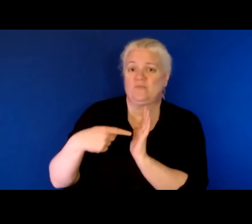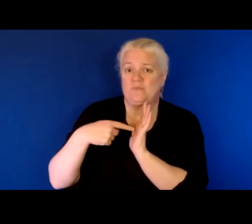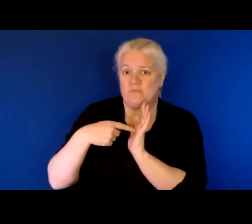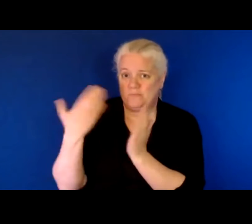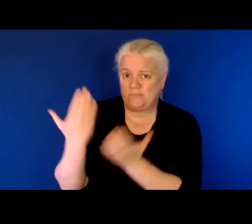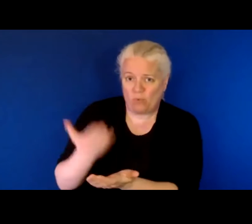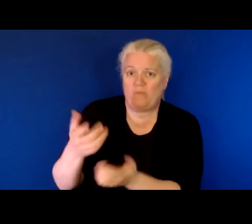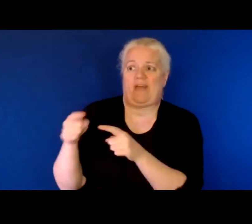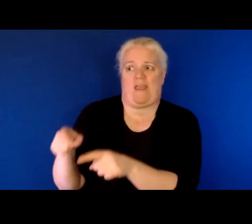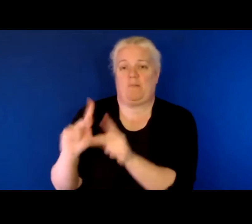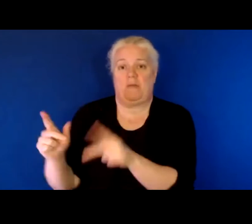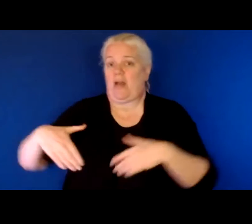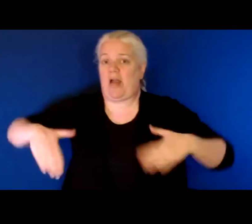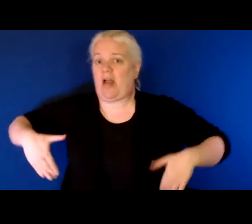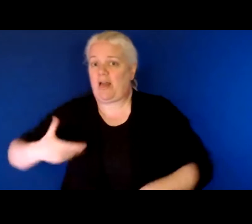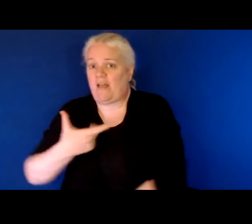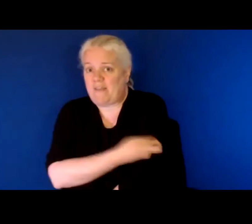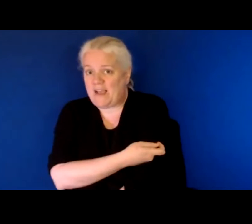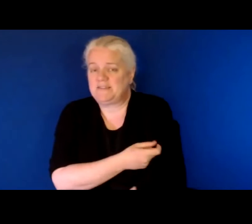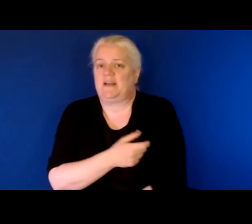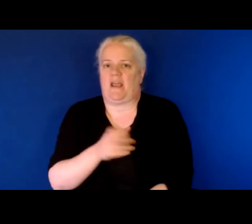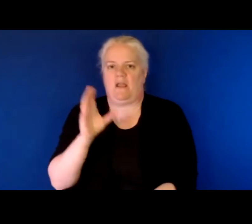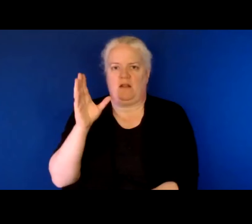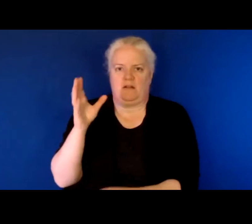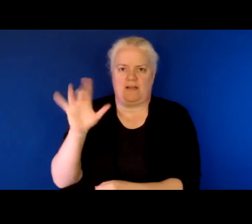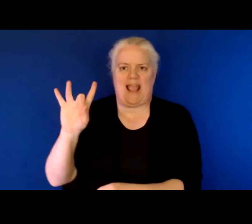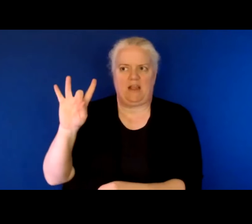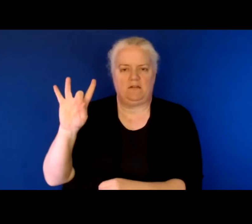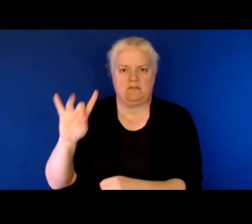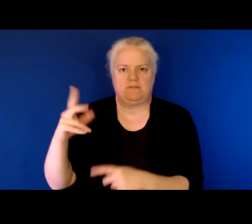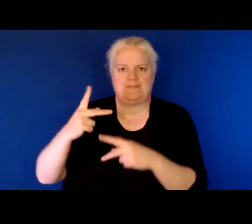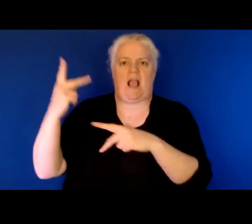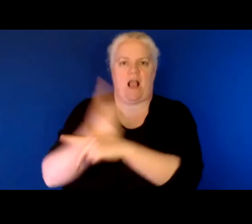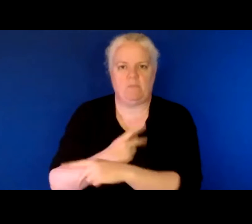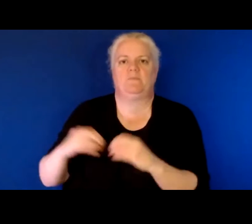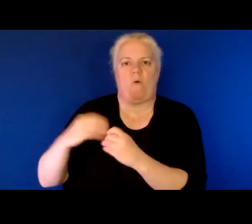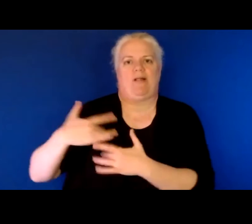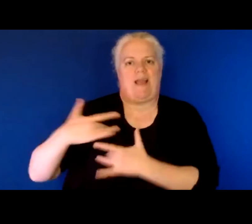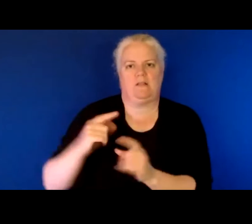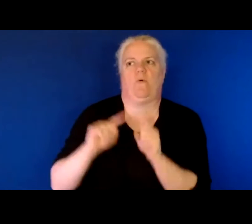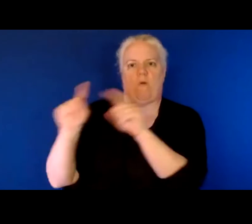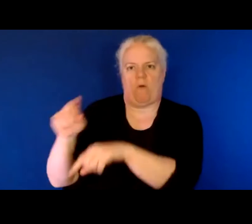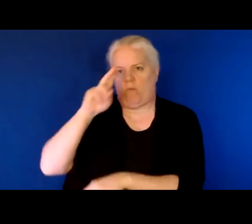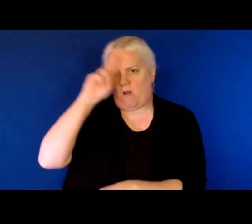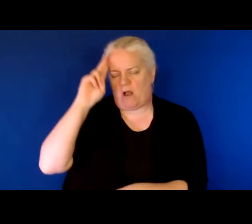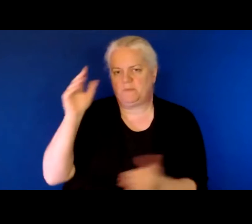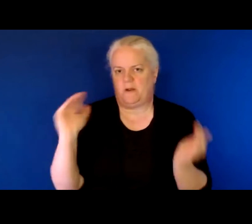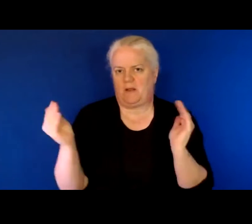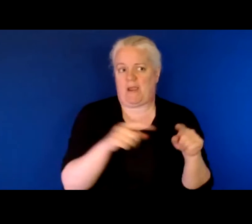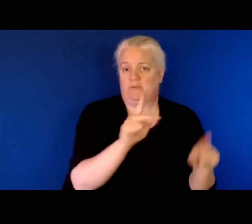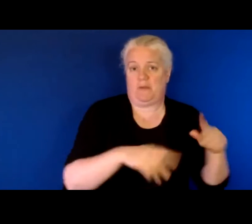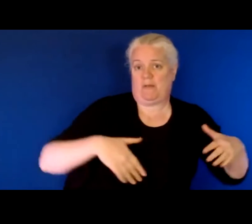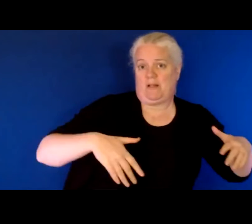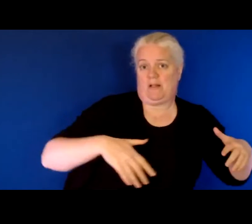那我们也想提一个一个数据，就是没有打过针的朋友呢是八